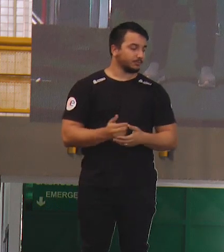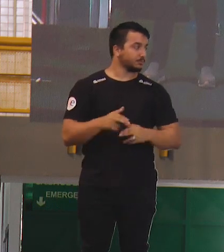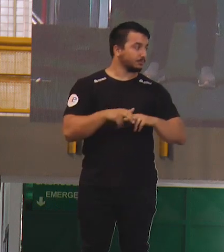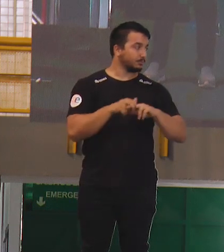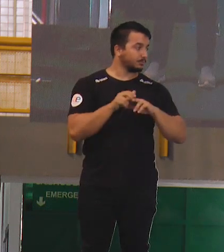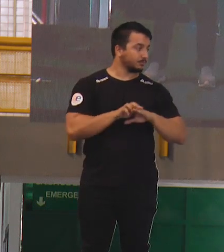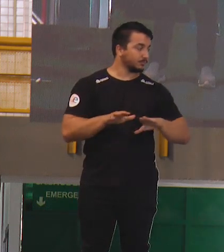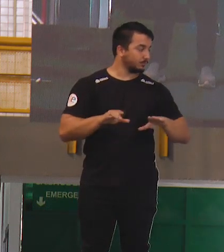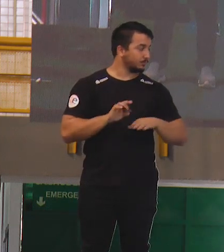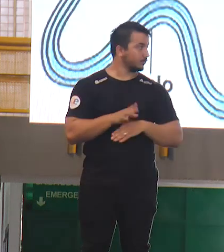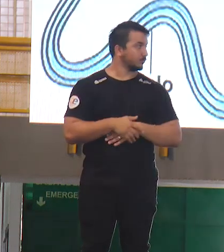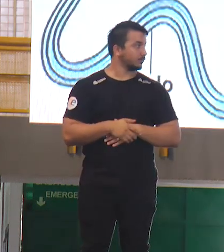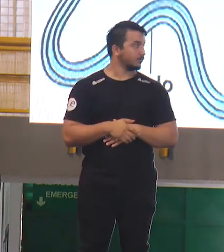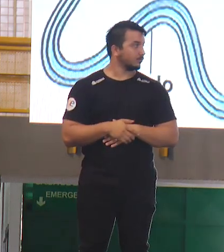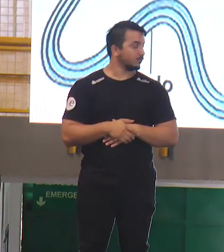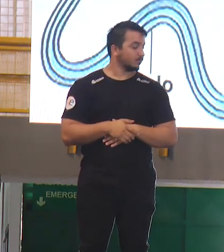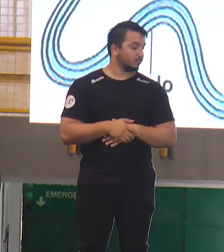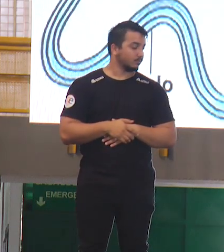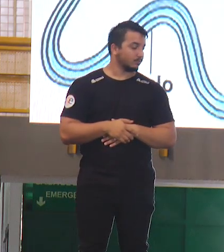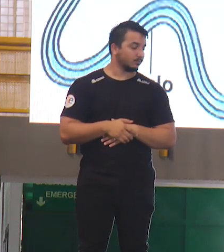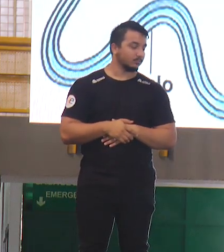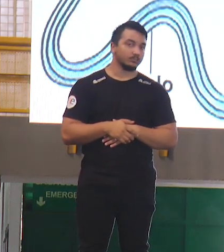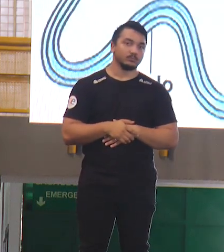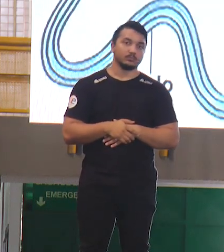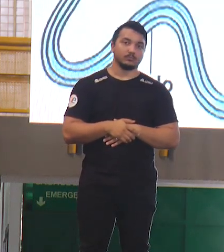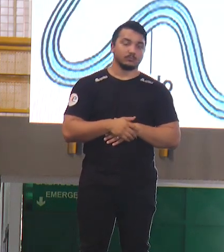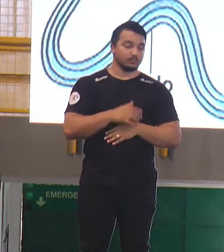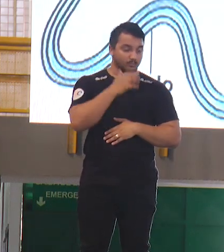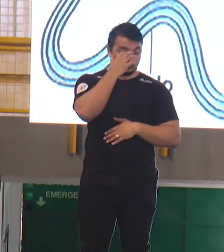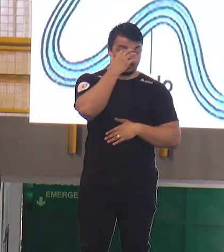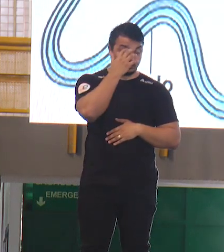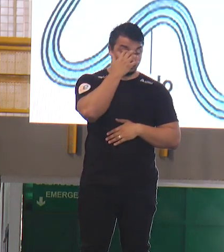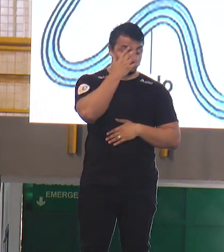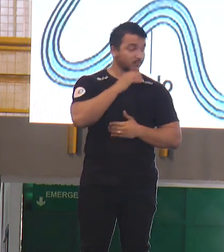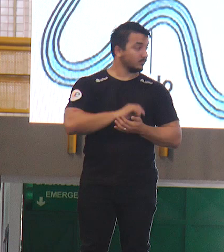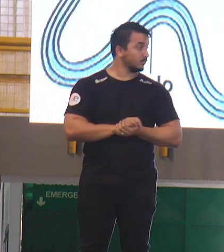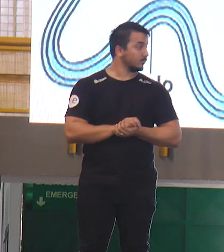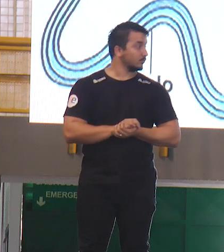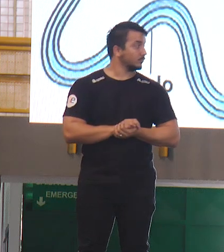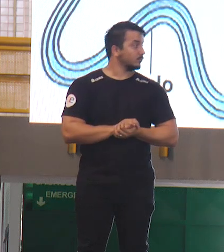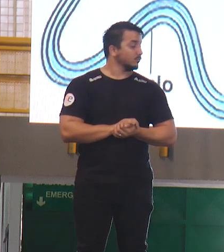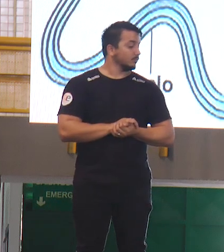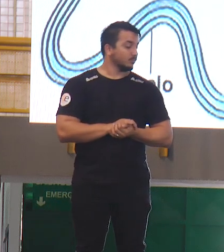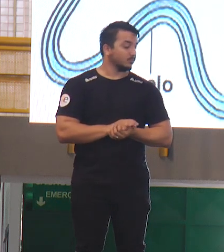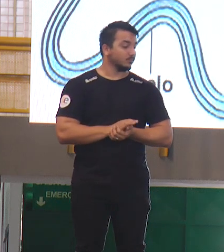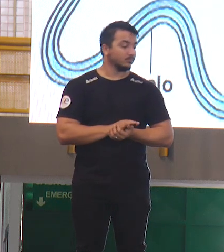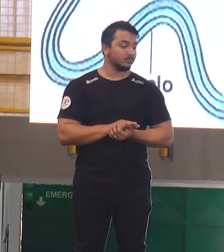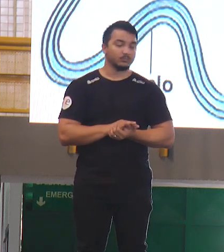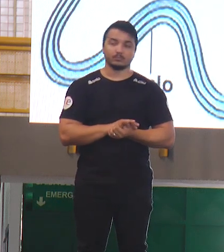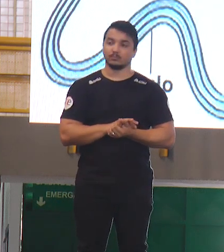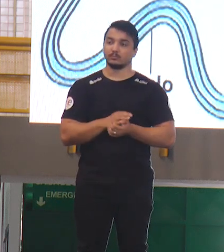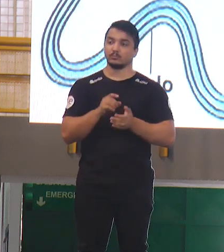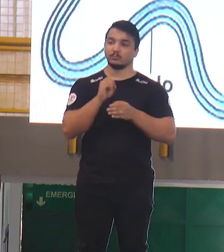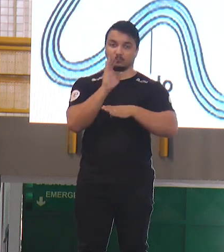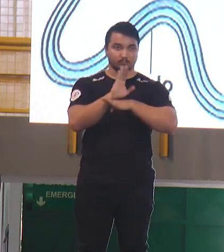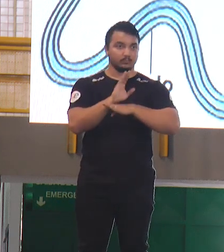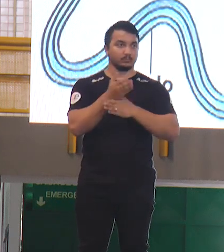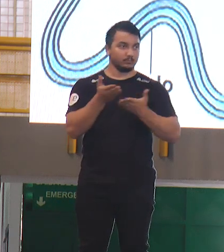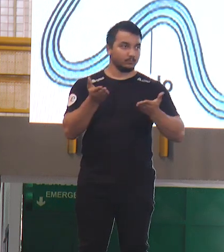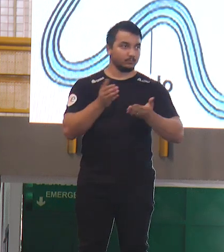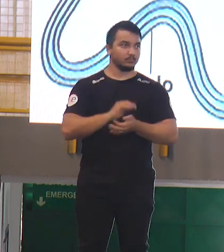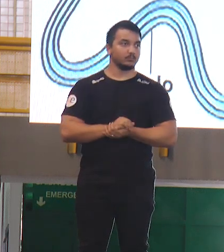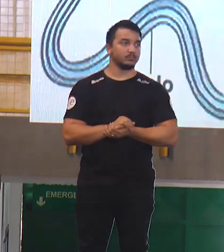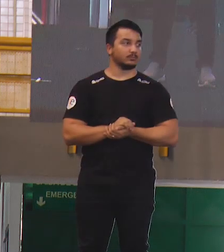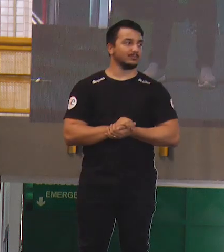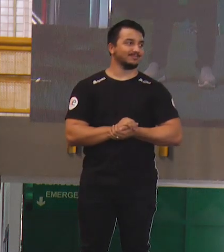você tem isso. Então, esse que é o ponto. Outra pergunta. Boa tarde. Boa tarde.